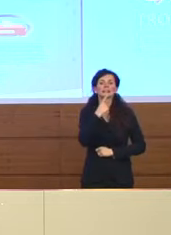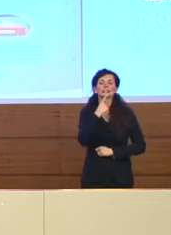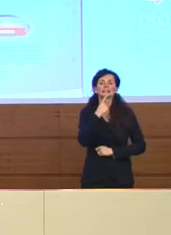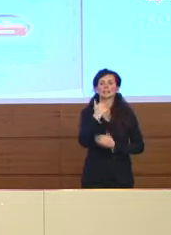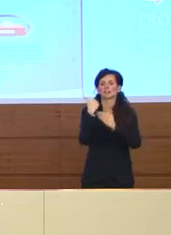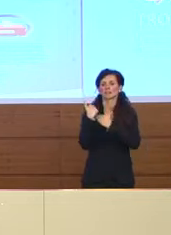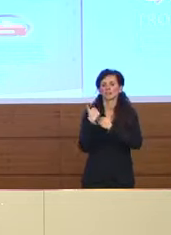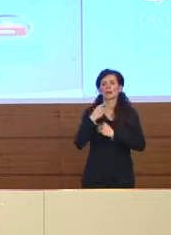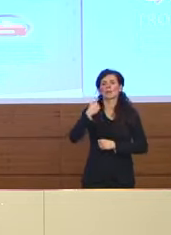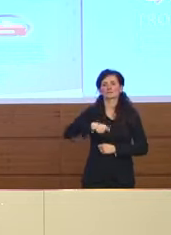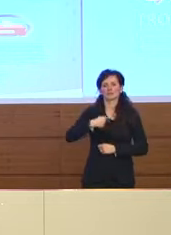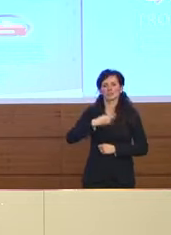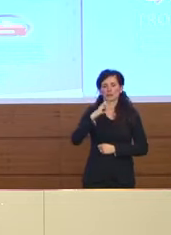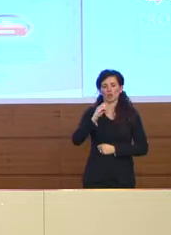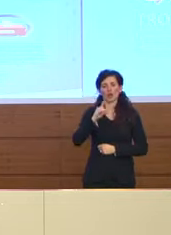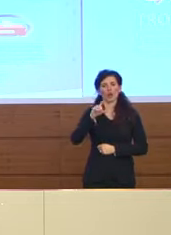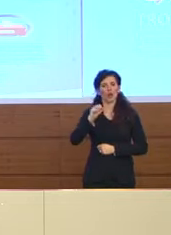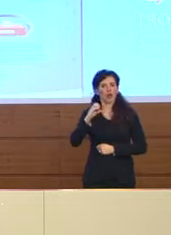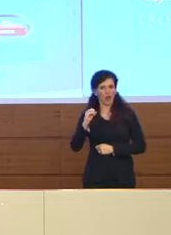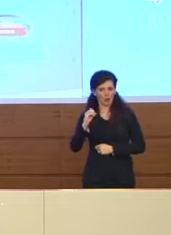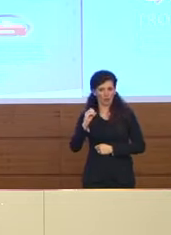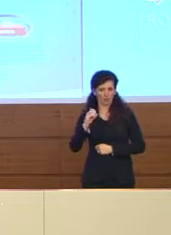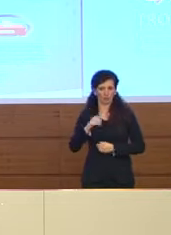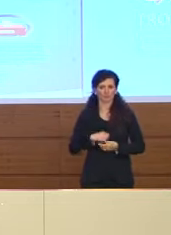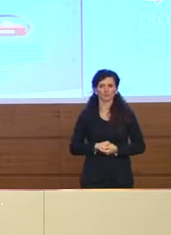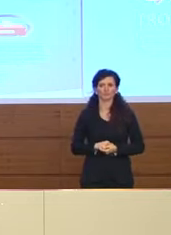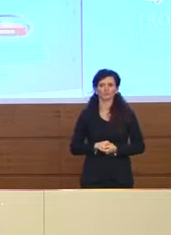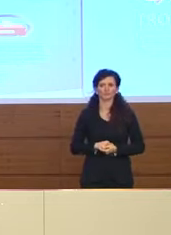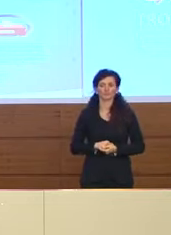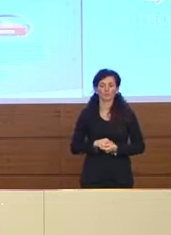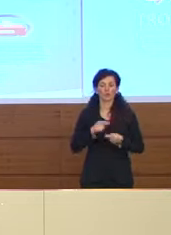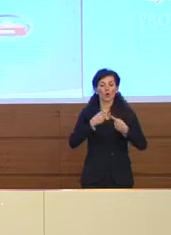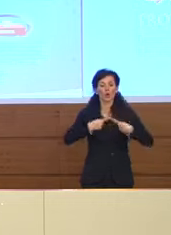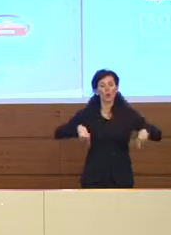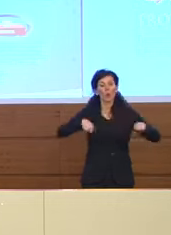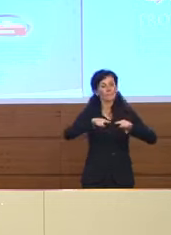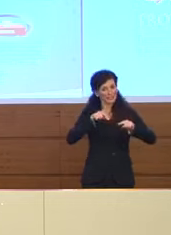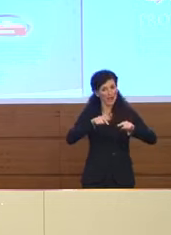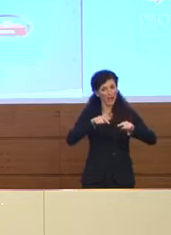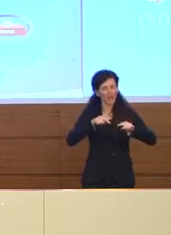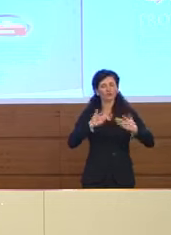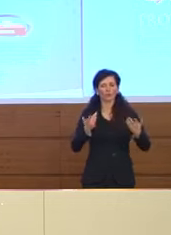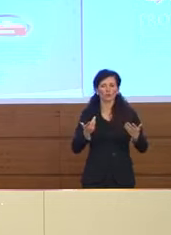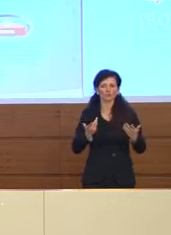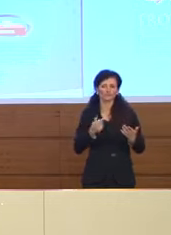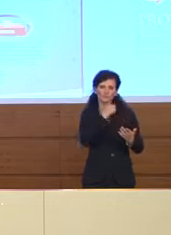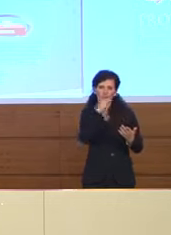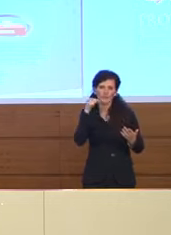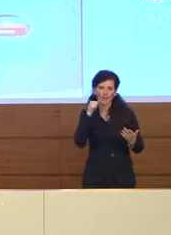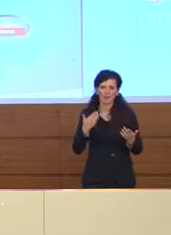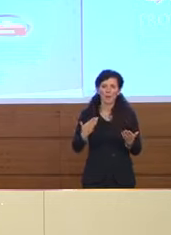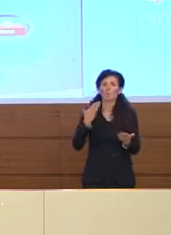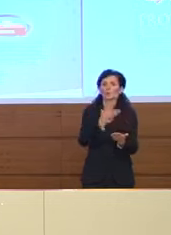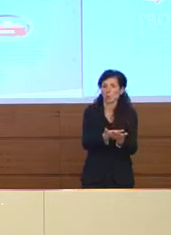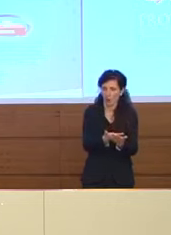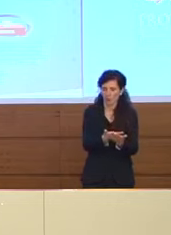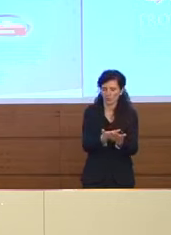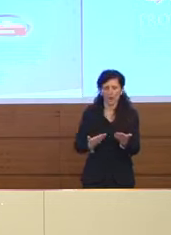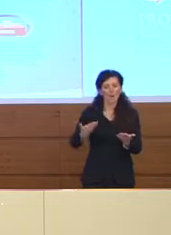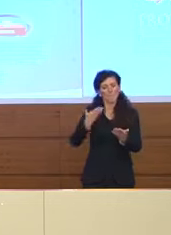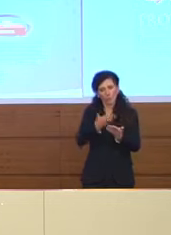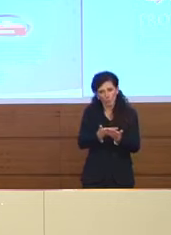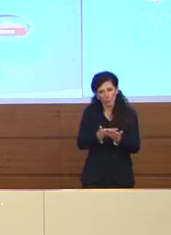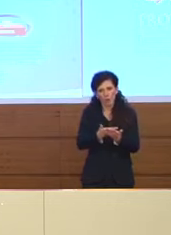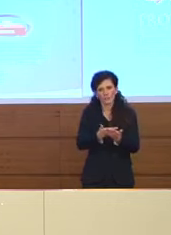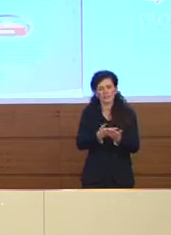comitato deve dare delle proposte deve fare delle analisi per il governo per il presidente